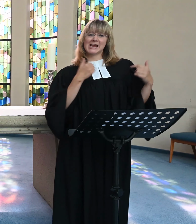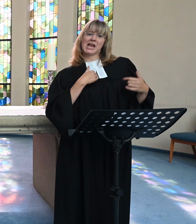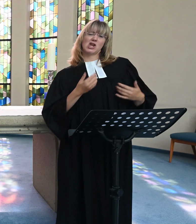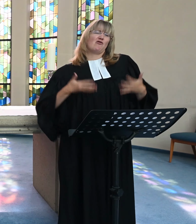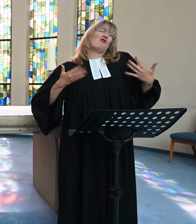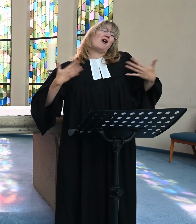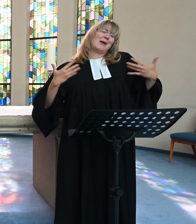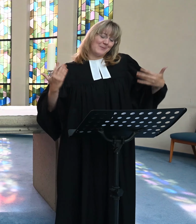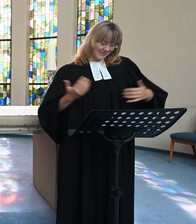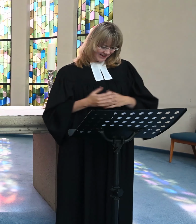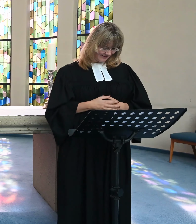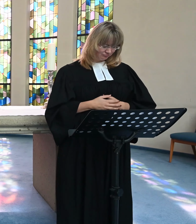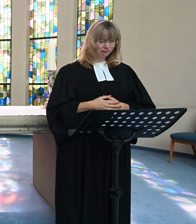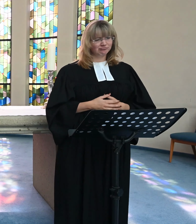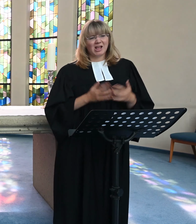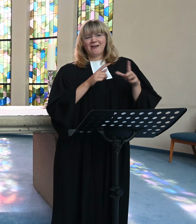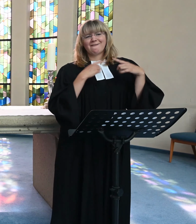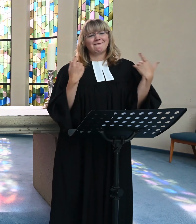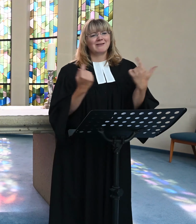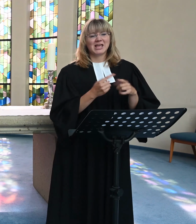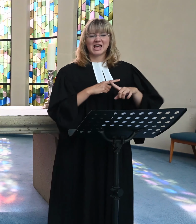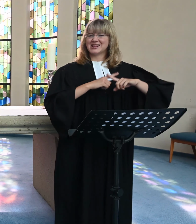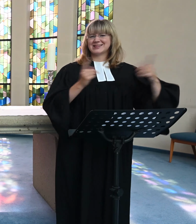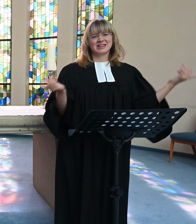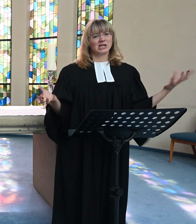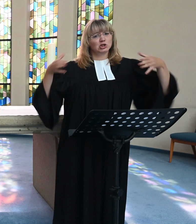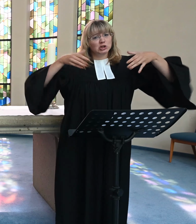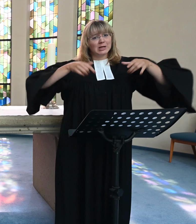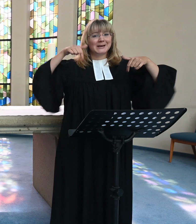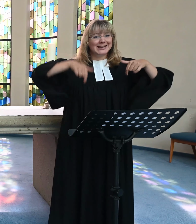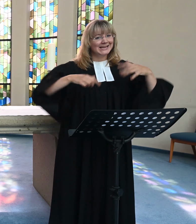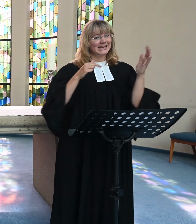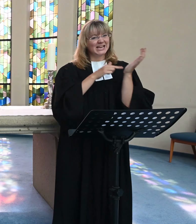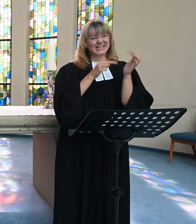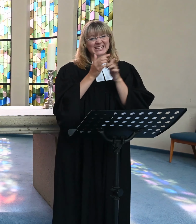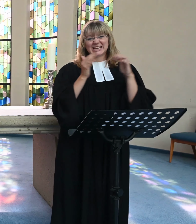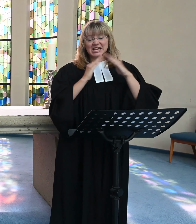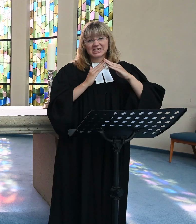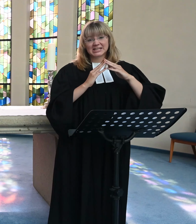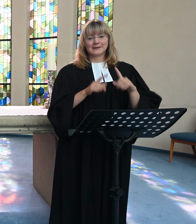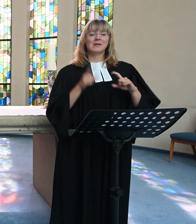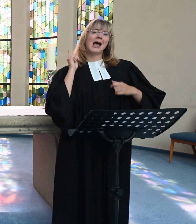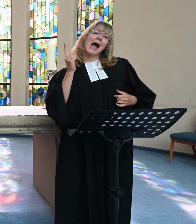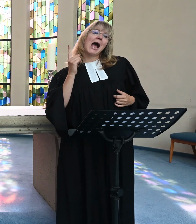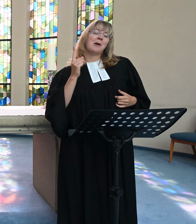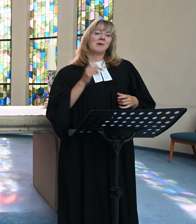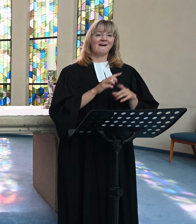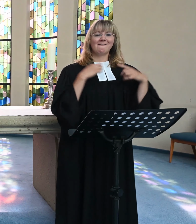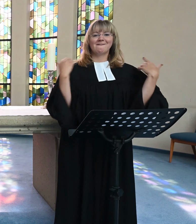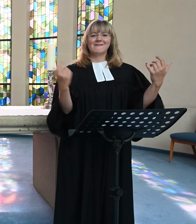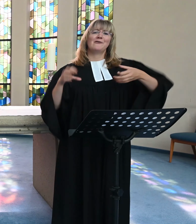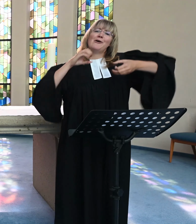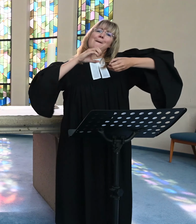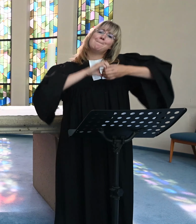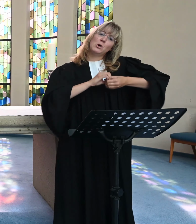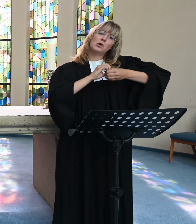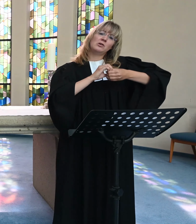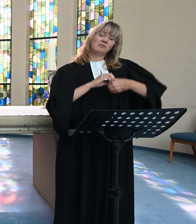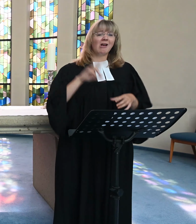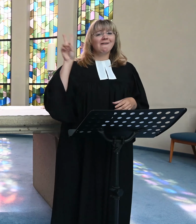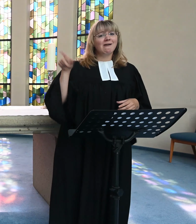wenn wir uns nicht gemeinsam in diesem Kirchraum befinden, sind wir doch alle miteinander verbunden. Denn